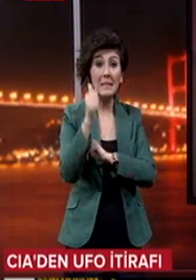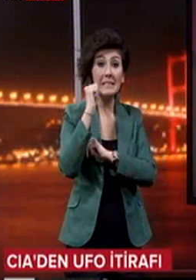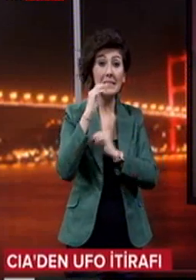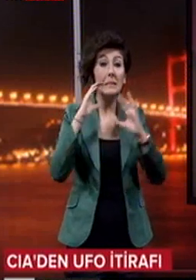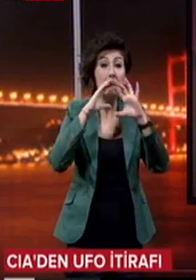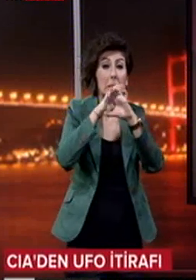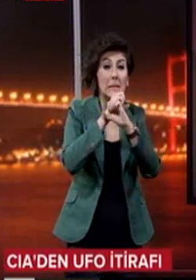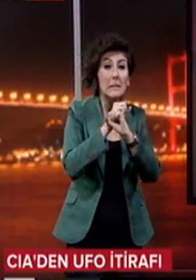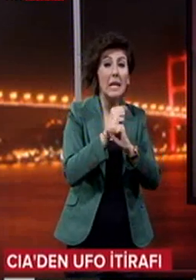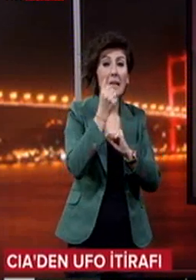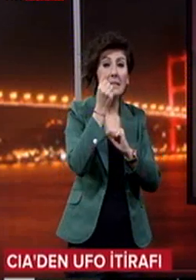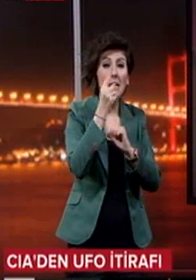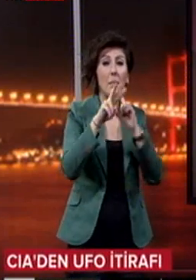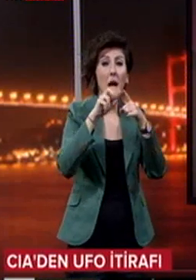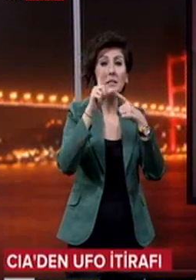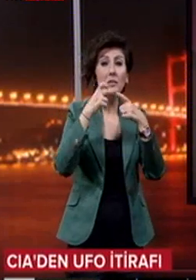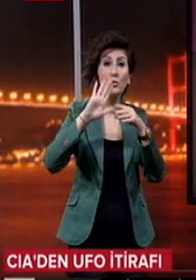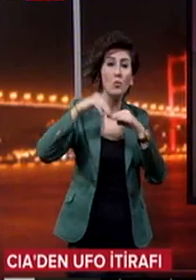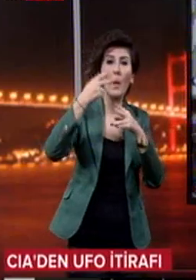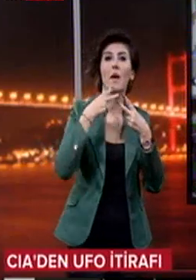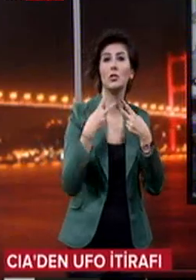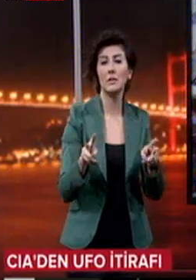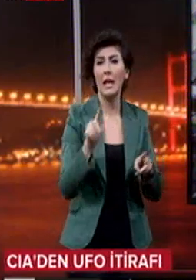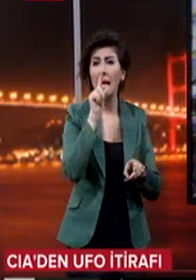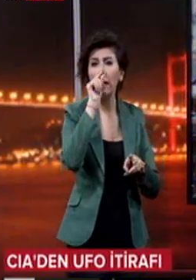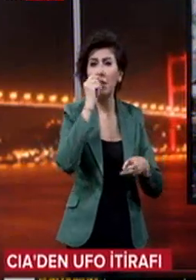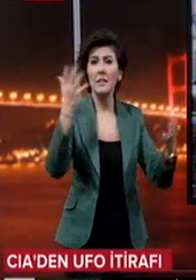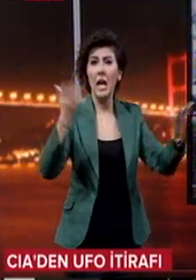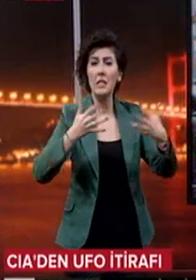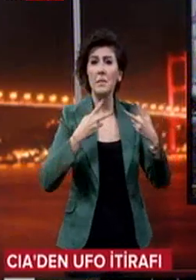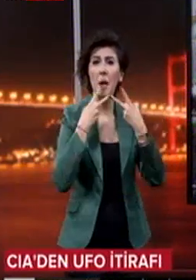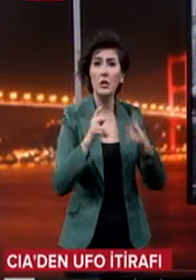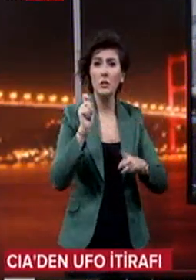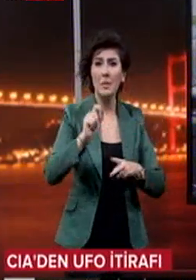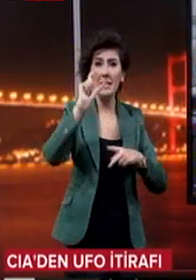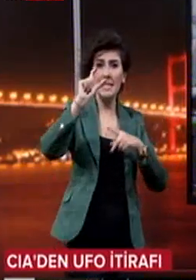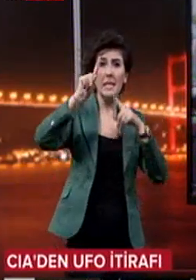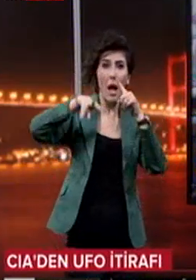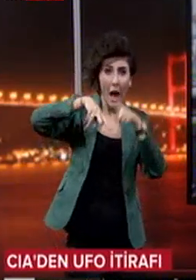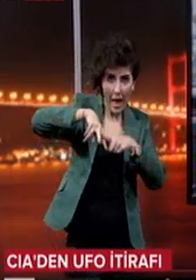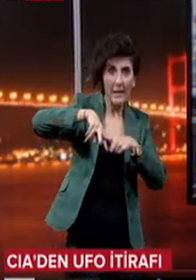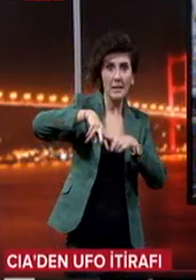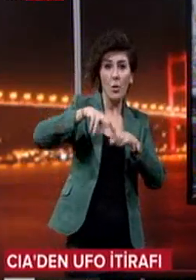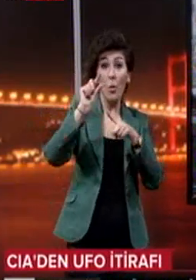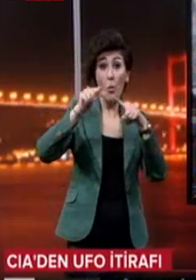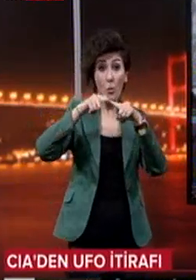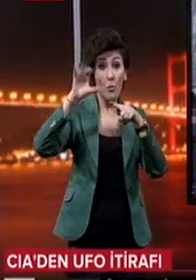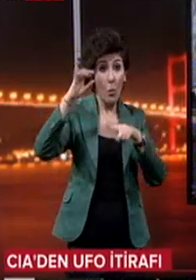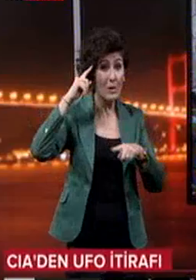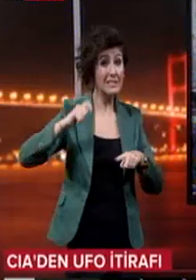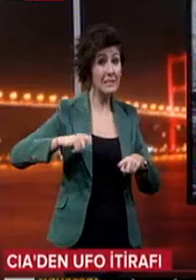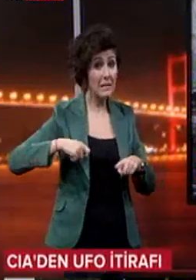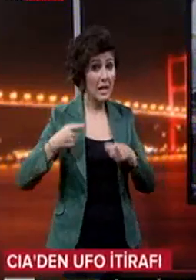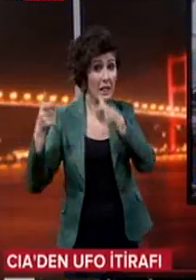sırrı yarım asır sonra açıkladı. Twitter hesabından açıklama yapan CIA, UFO sanılan